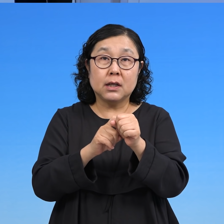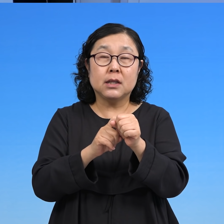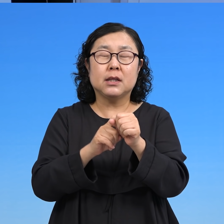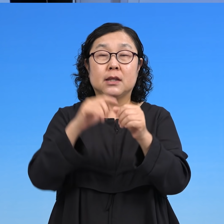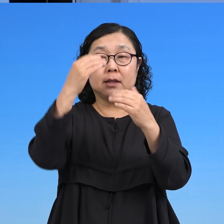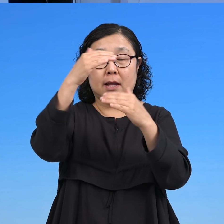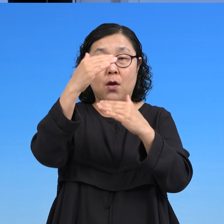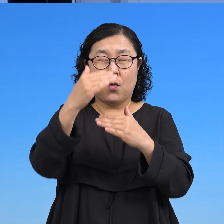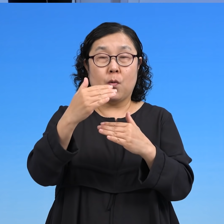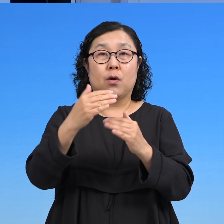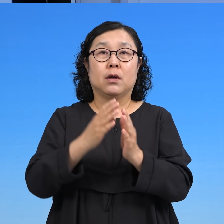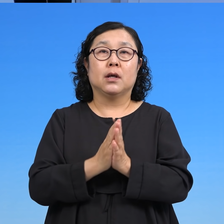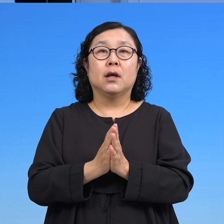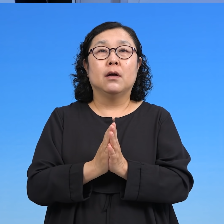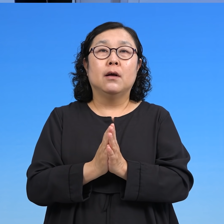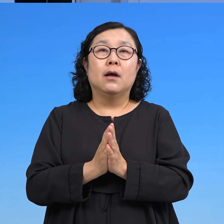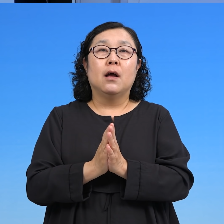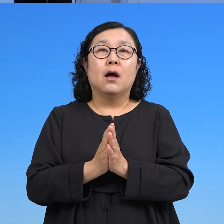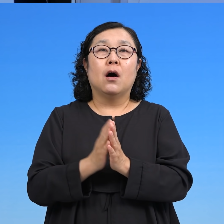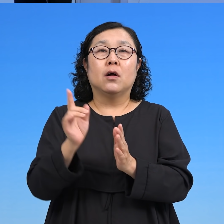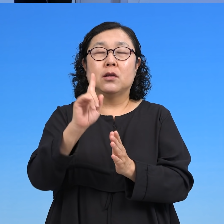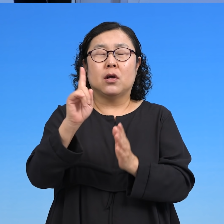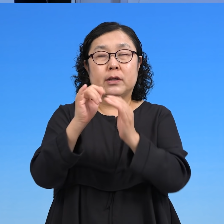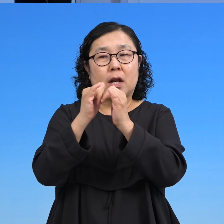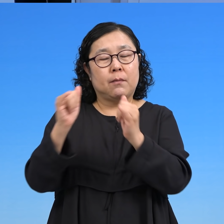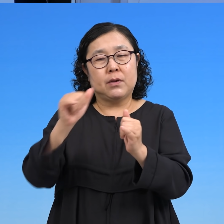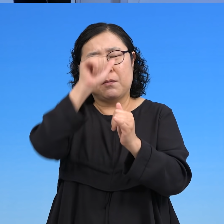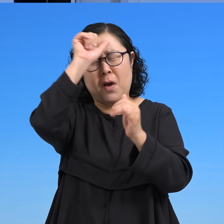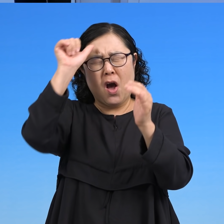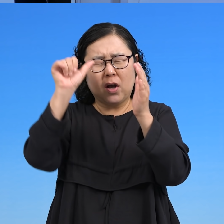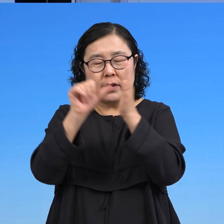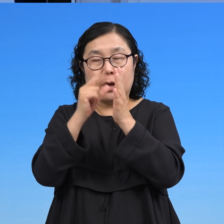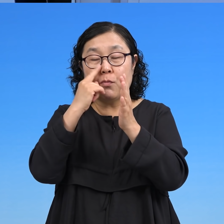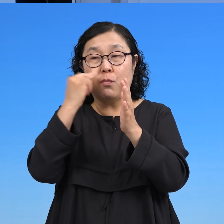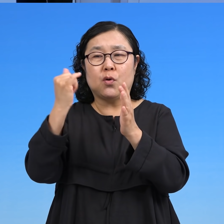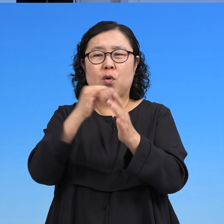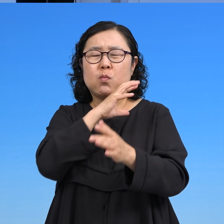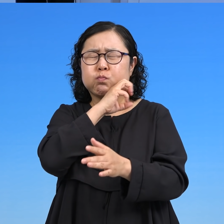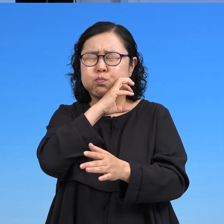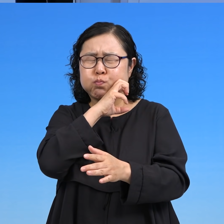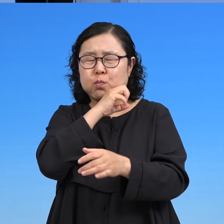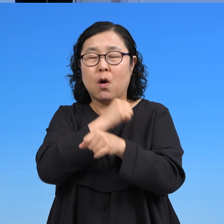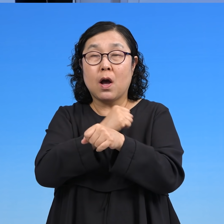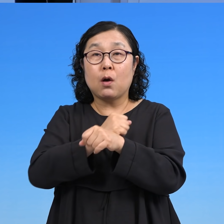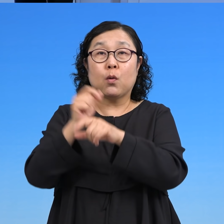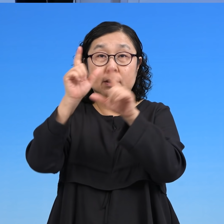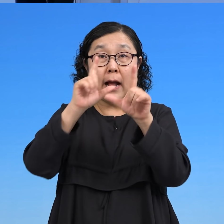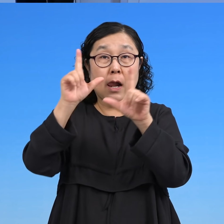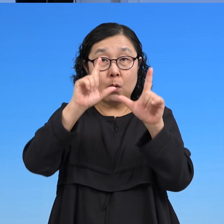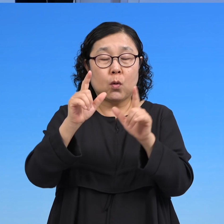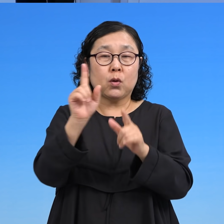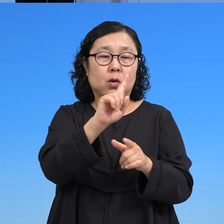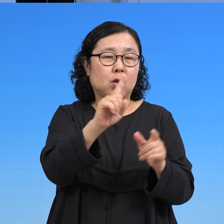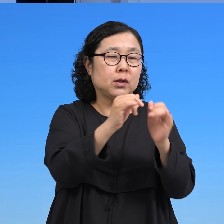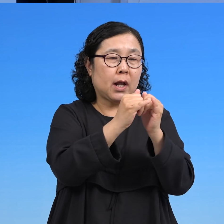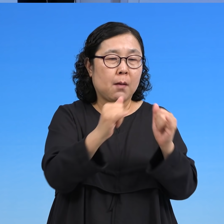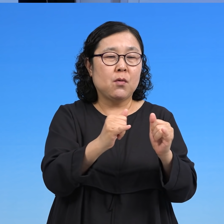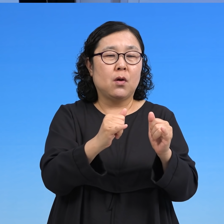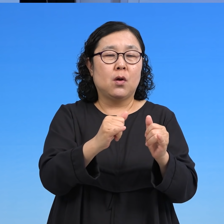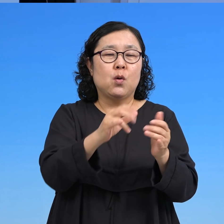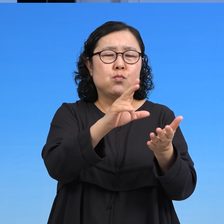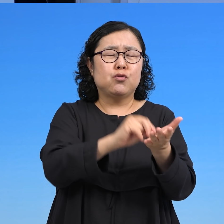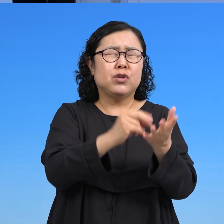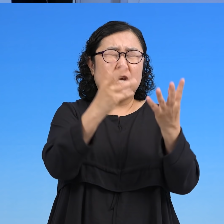참 마음에 와닿습니다. 어떤 사람들은 평생 부모를 원망하며 살아간다. 또 어떤 사람들은 탈 많은